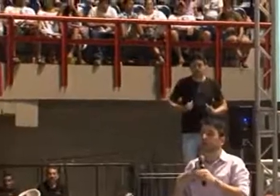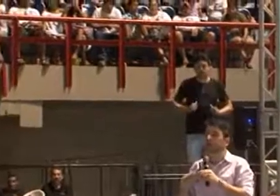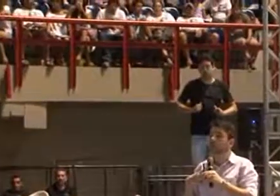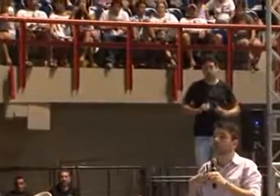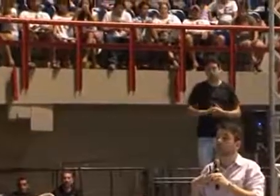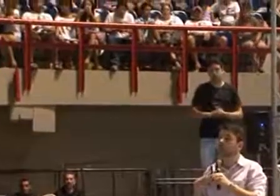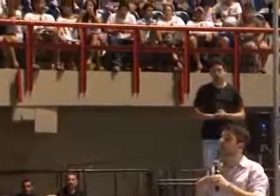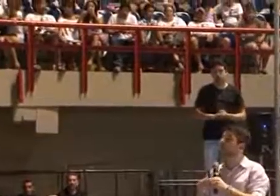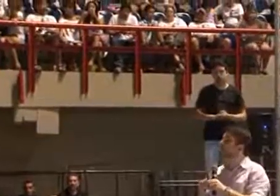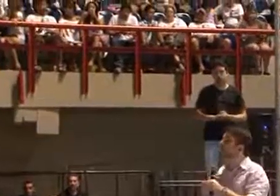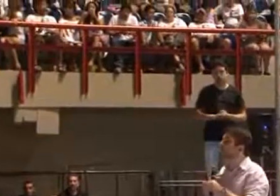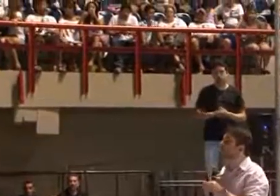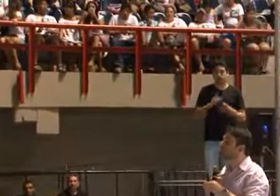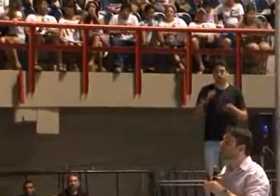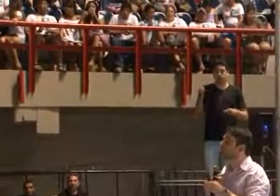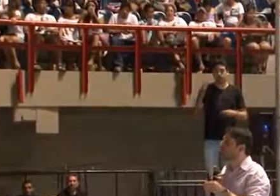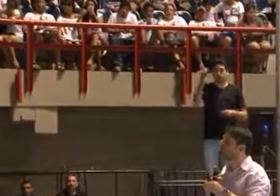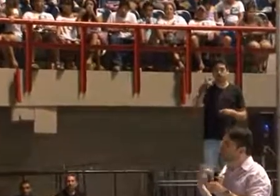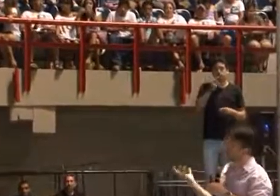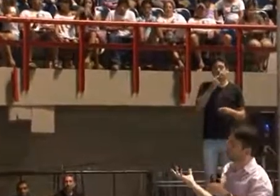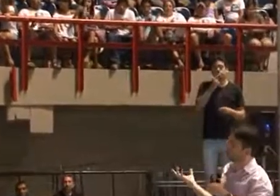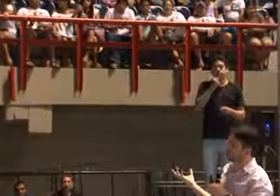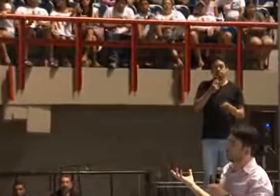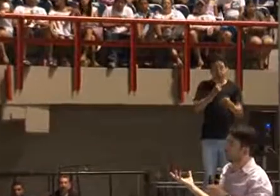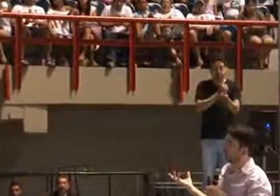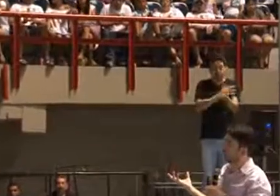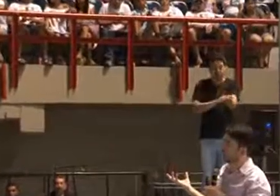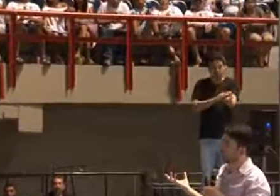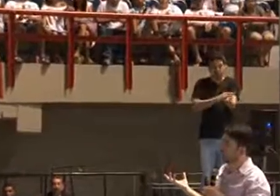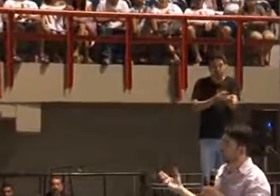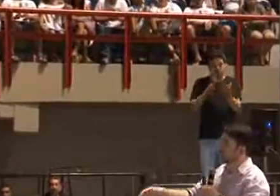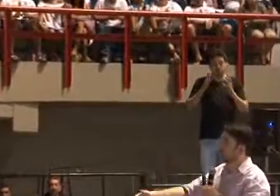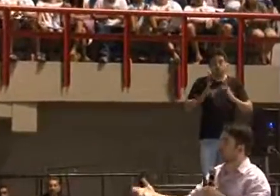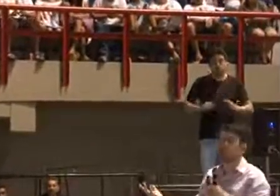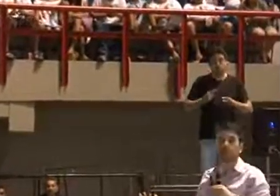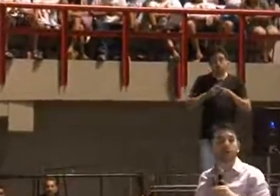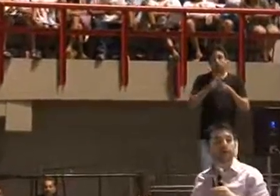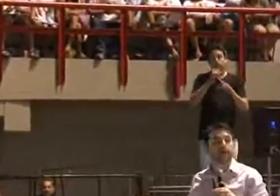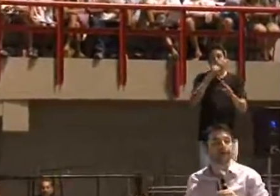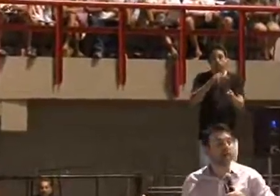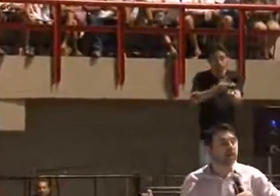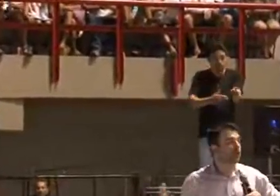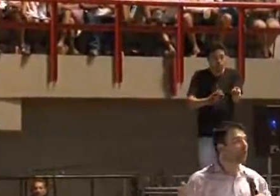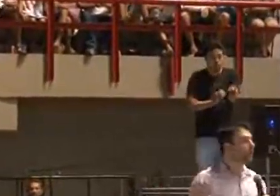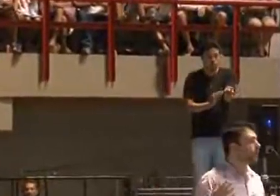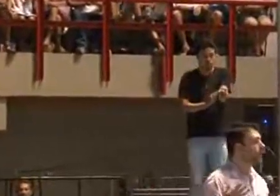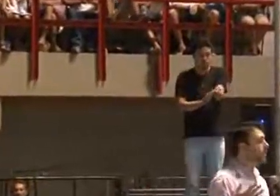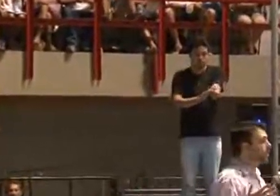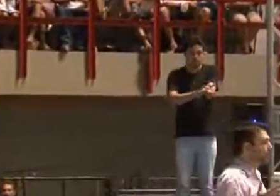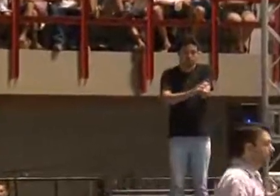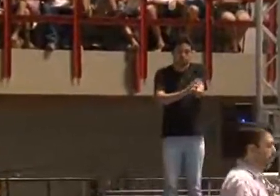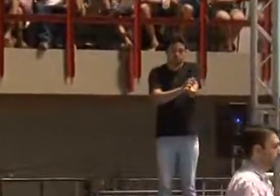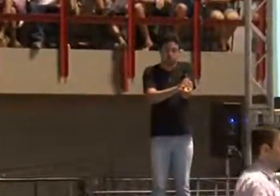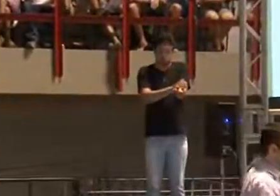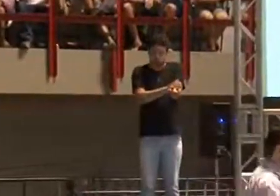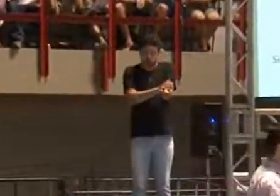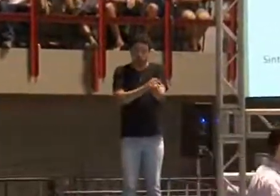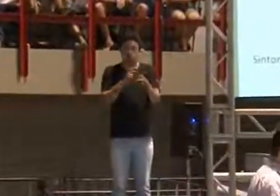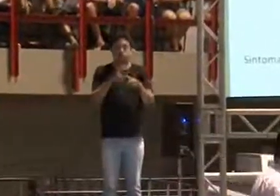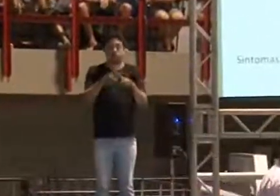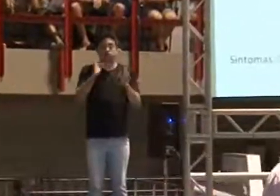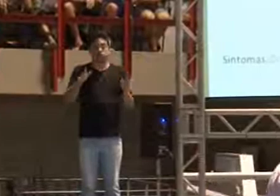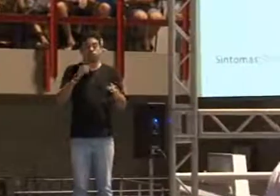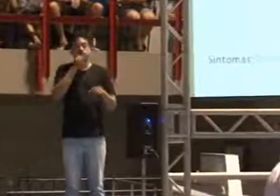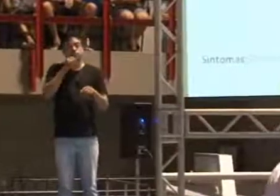Pessoal, é importante o sangue coagular? Lógico que é importante. Se eu me cortar, tem que coagular. Só que no dengue, na